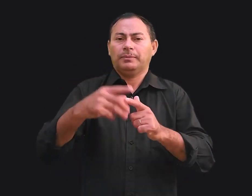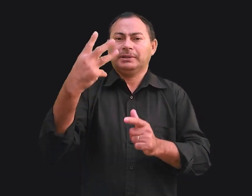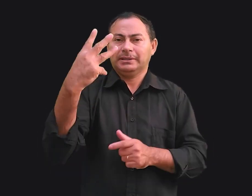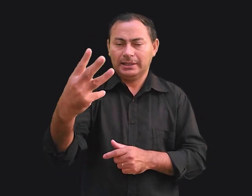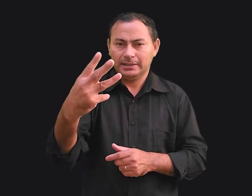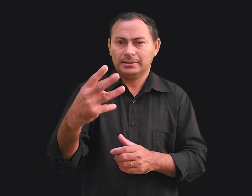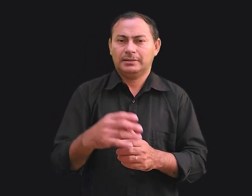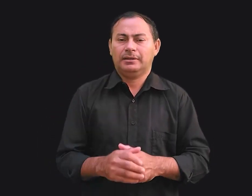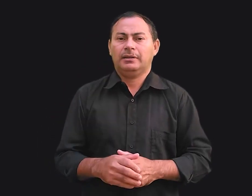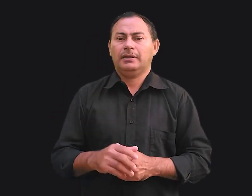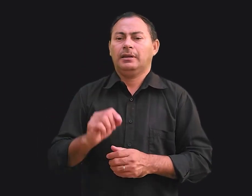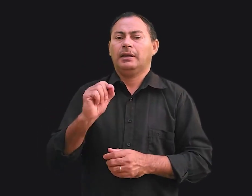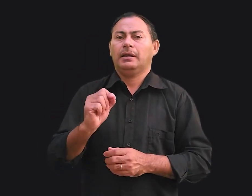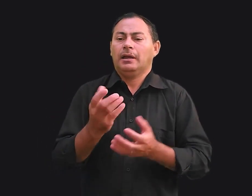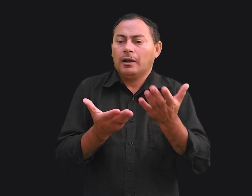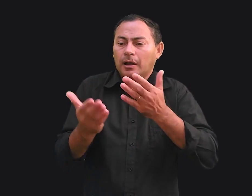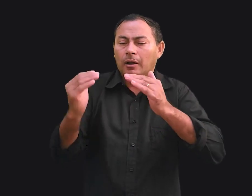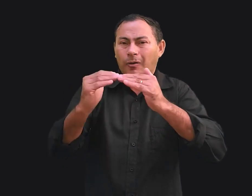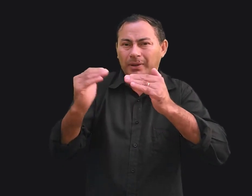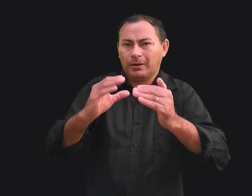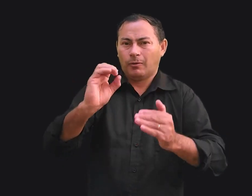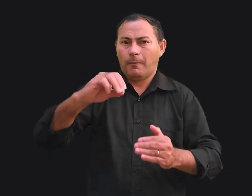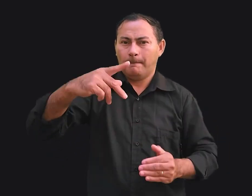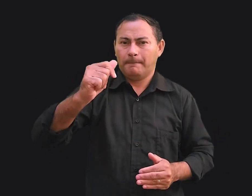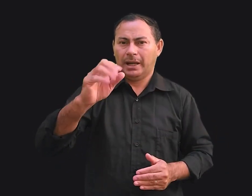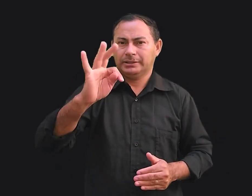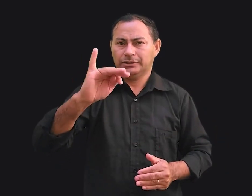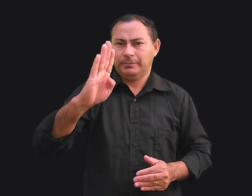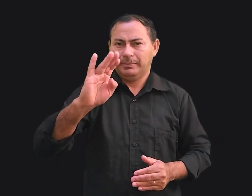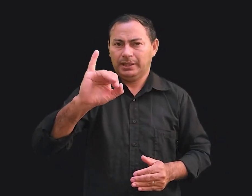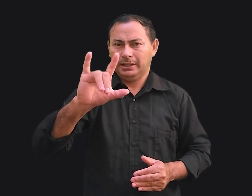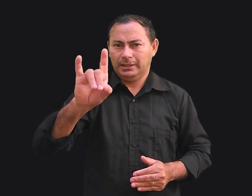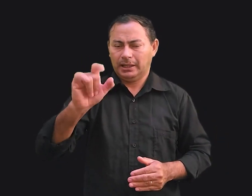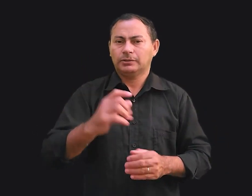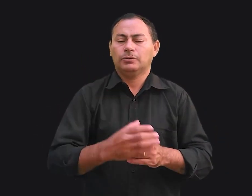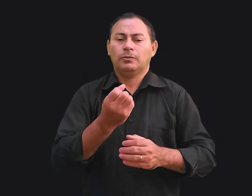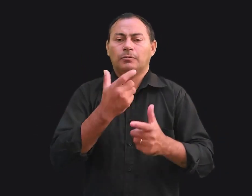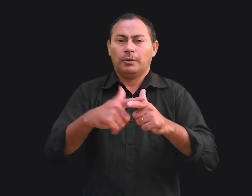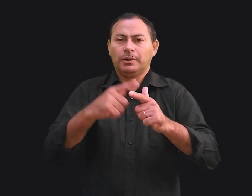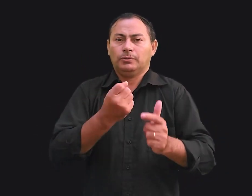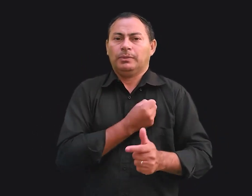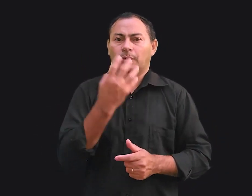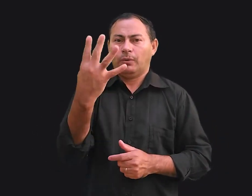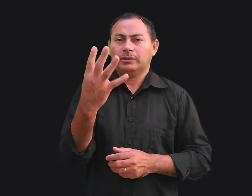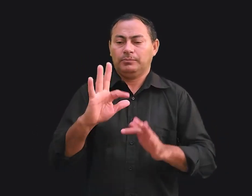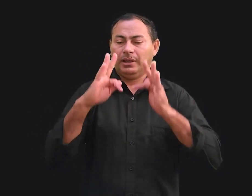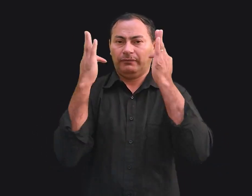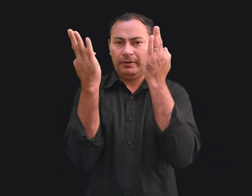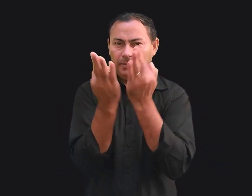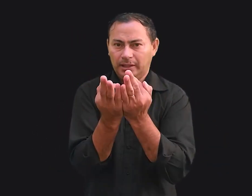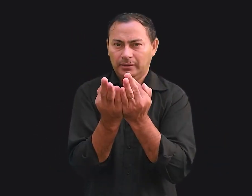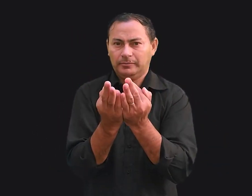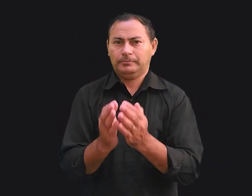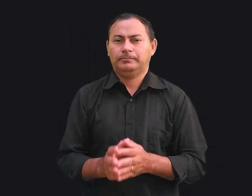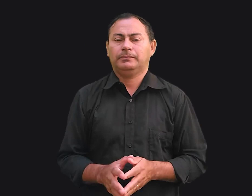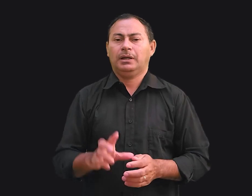número 3 é a compatibilidade. E o problema número 4 é a família, a